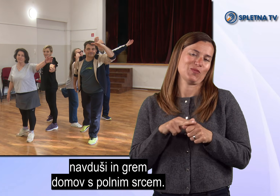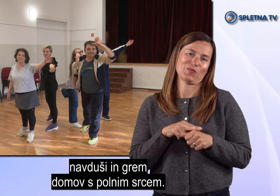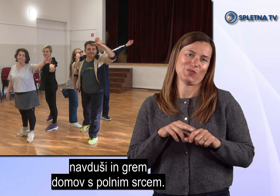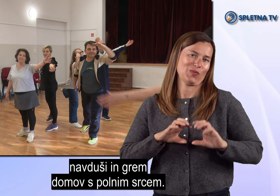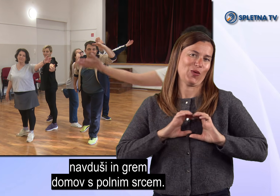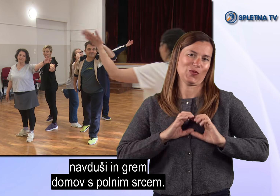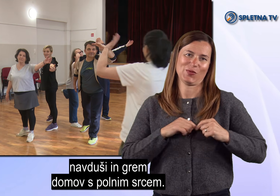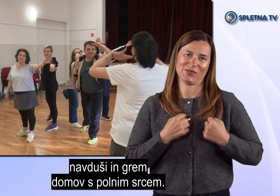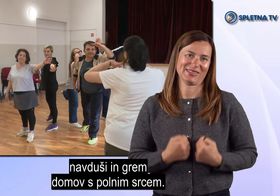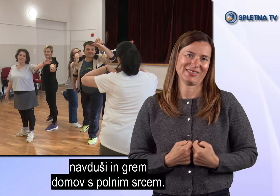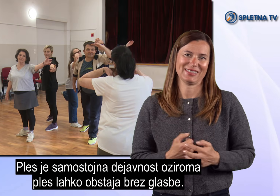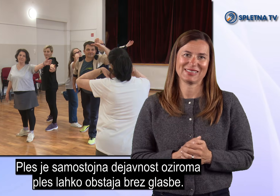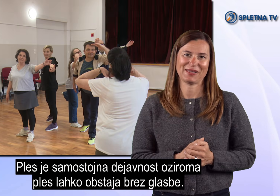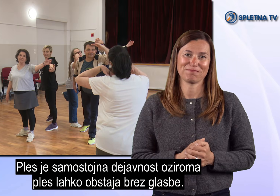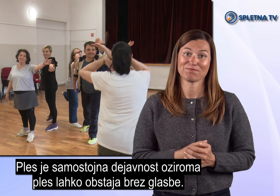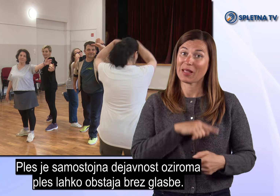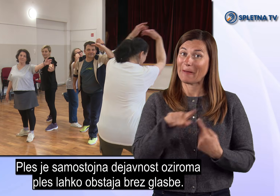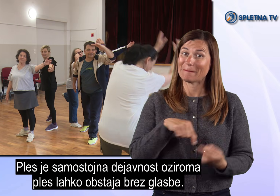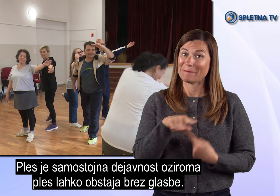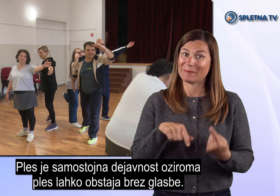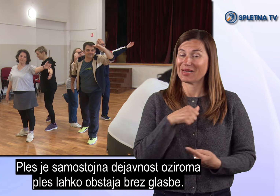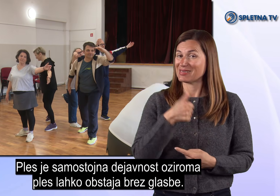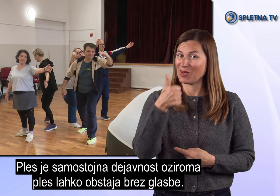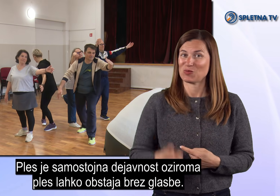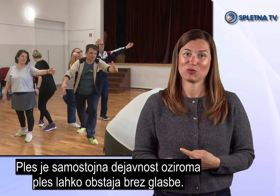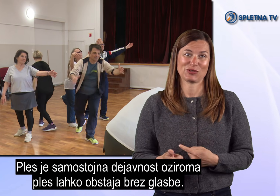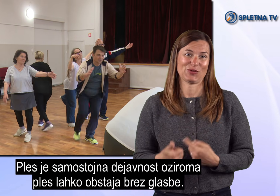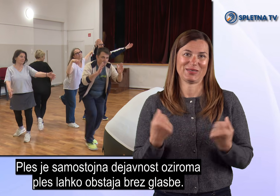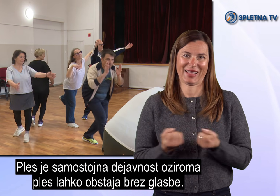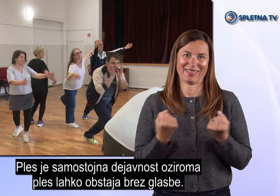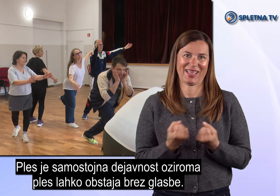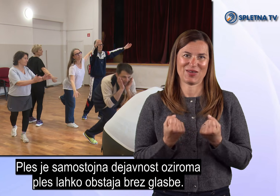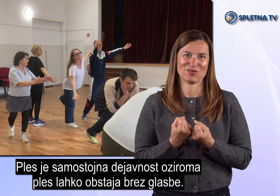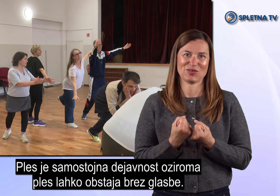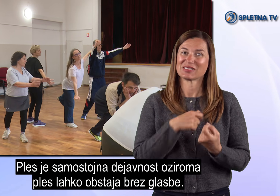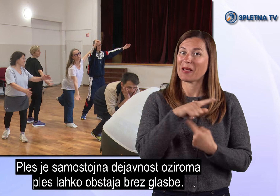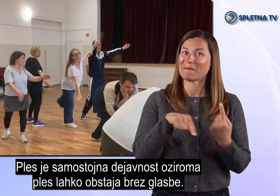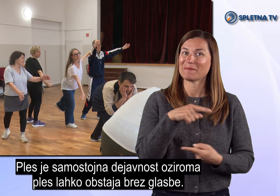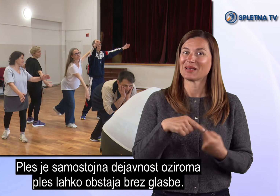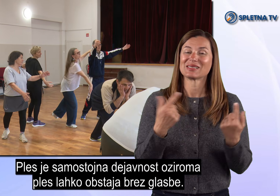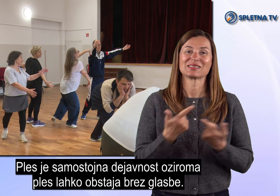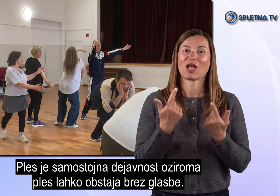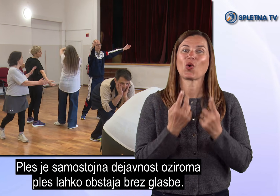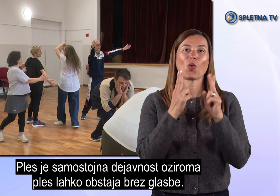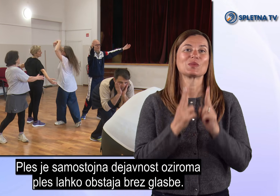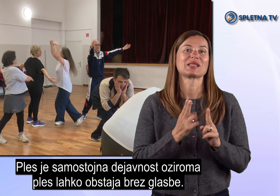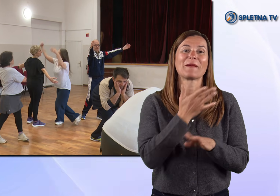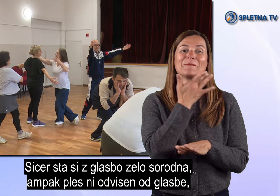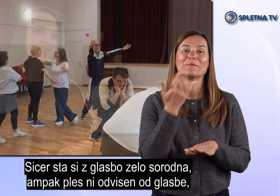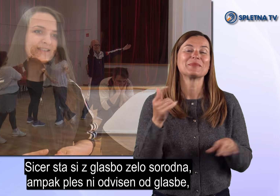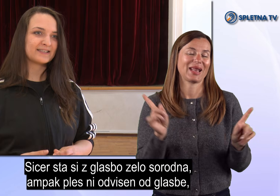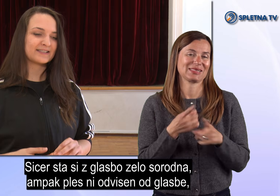srcem. Ples je samostojna dejavnost oziroma ples lahko obstaja brez